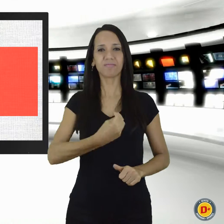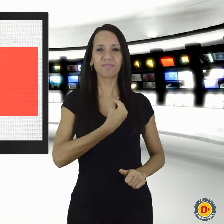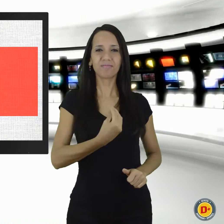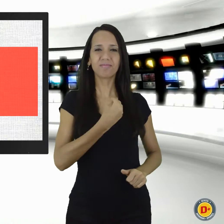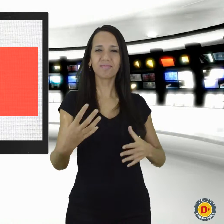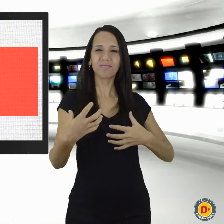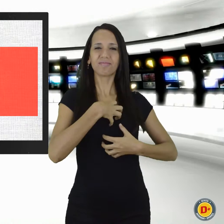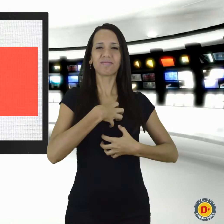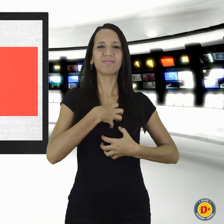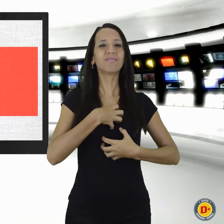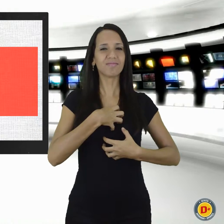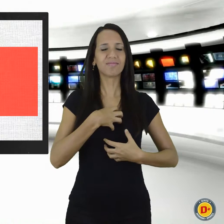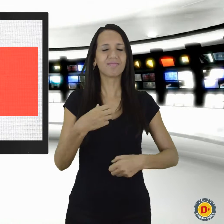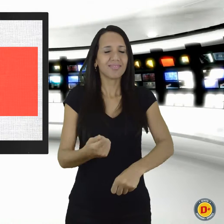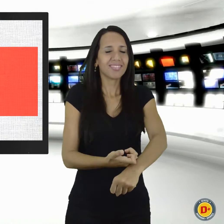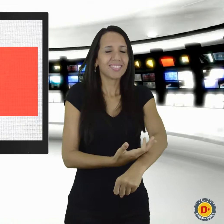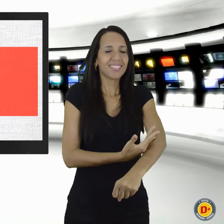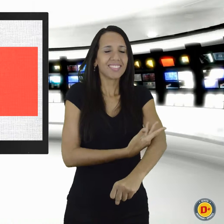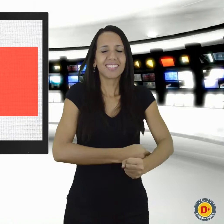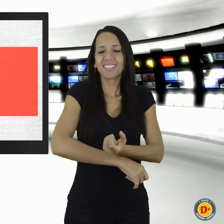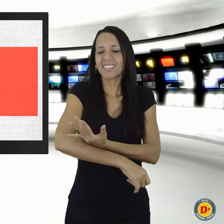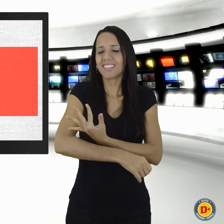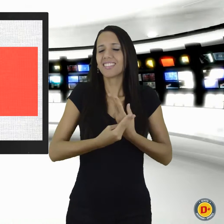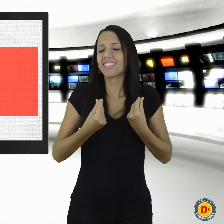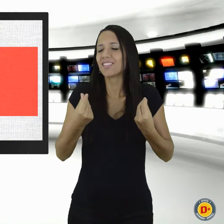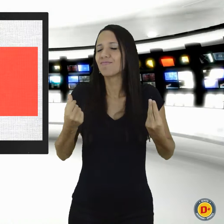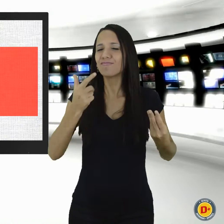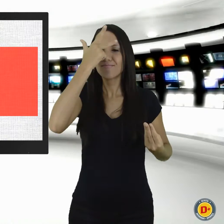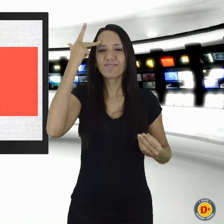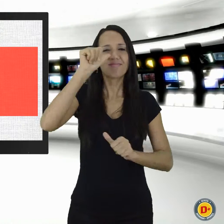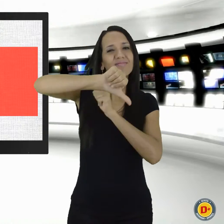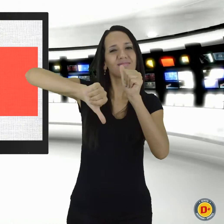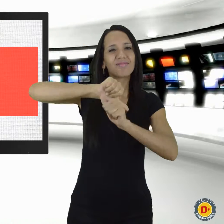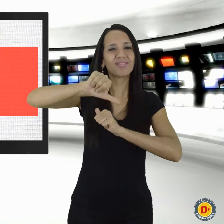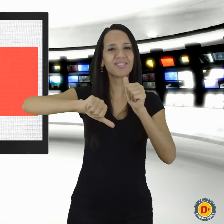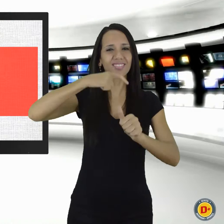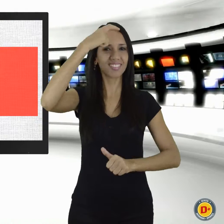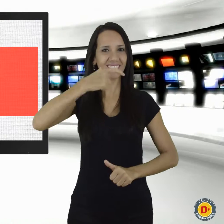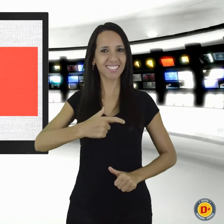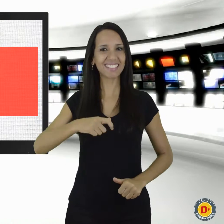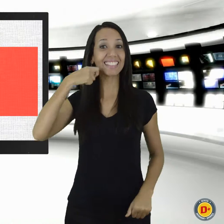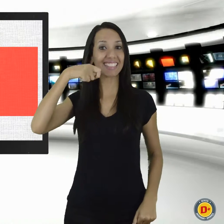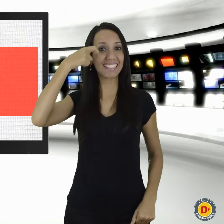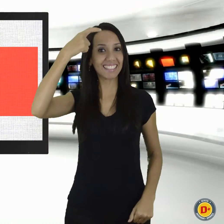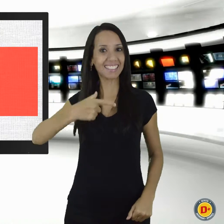como gatilho para disparar a sensibilidade de uma pessoa, transformando-a em um artista. Este é o caso de Eduardo